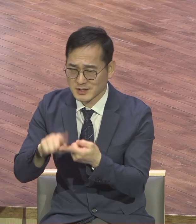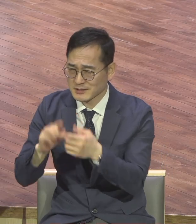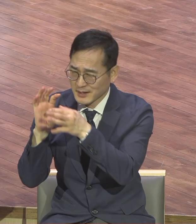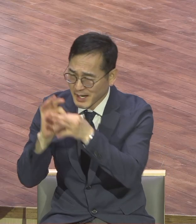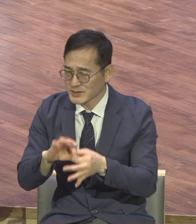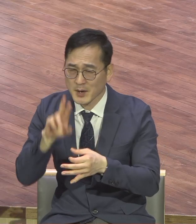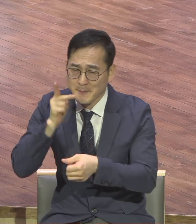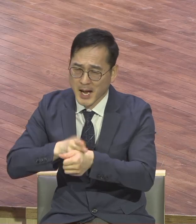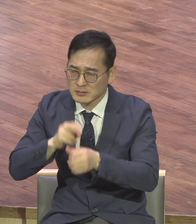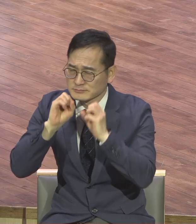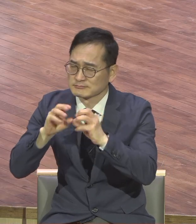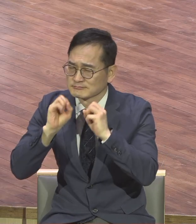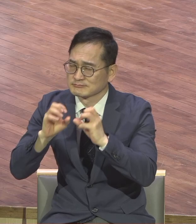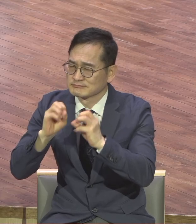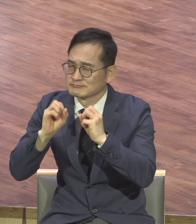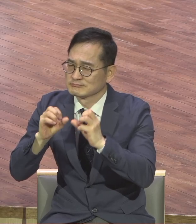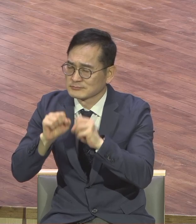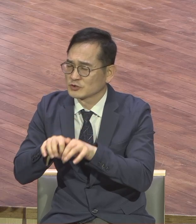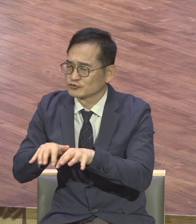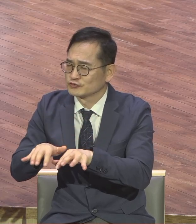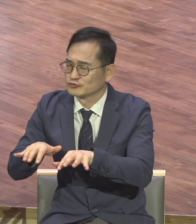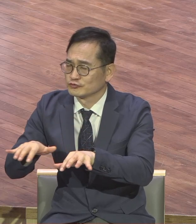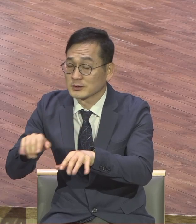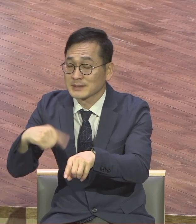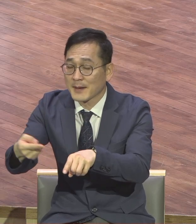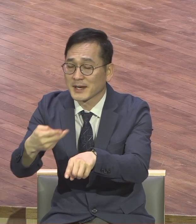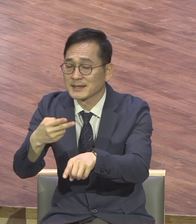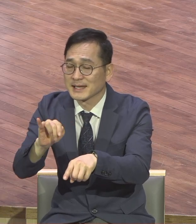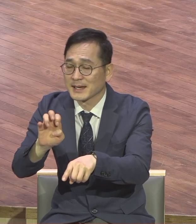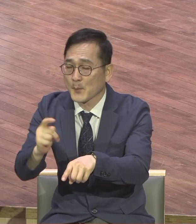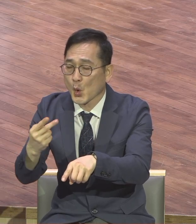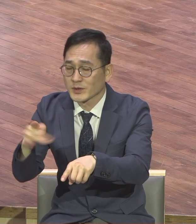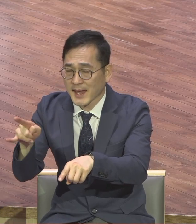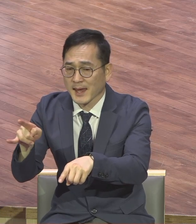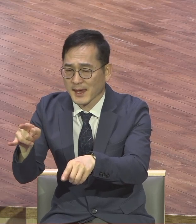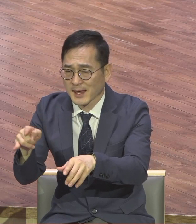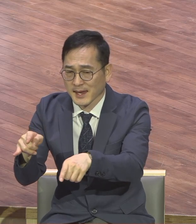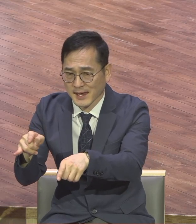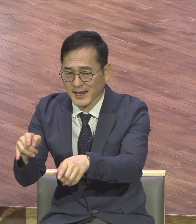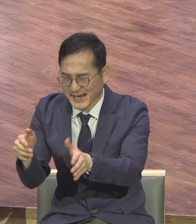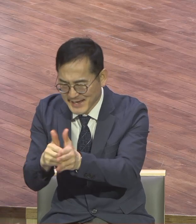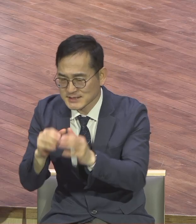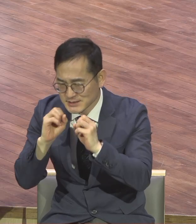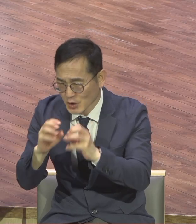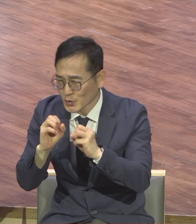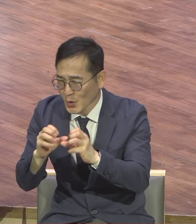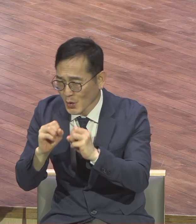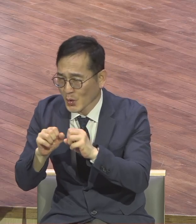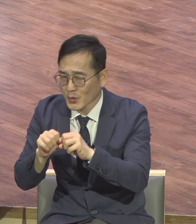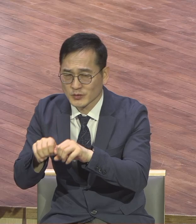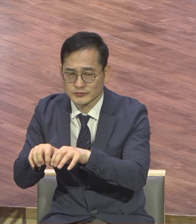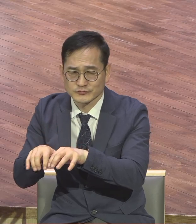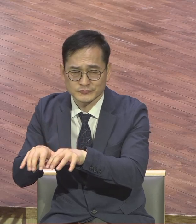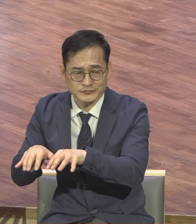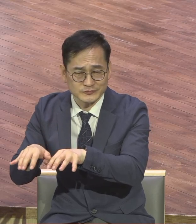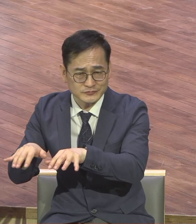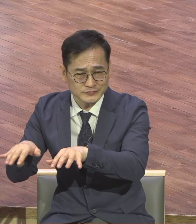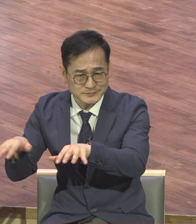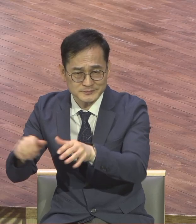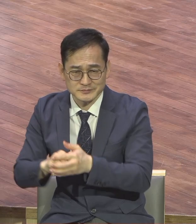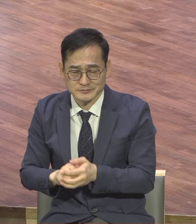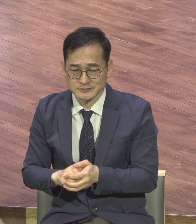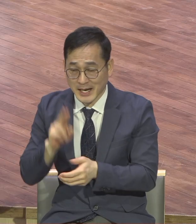이 사명을 믿음의 아들 디모데에게까지, 믿음의 아들 디모데 제자에게까지 전달했습니다. 사도 바울이 마지막